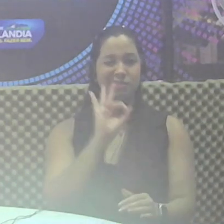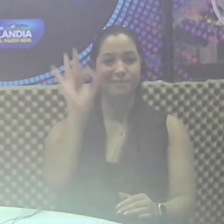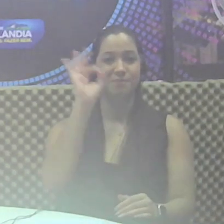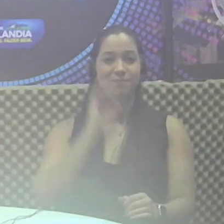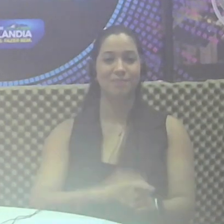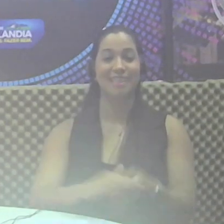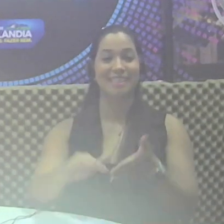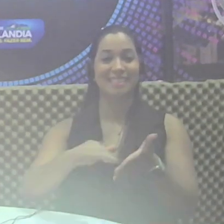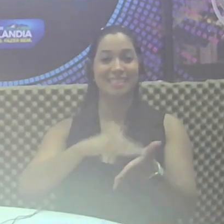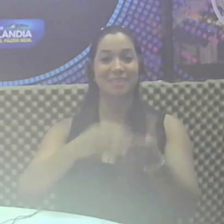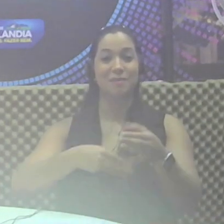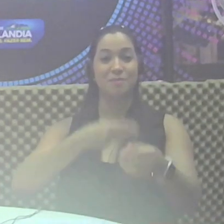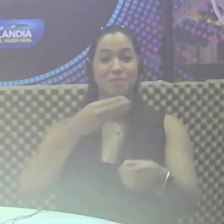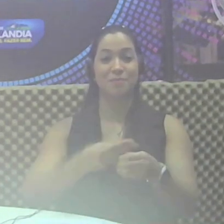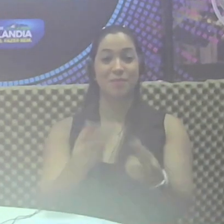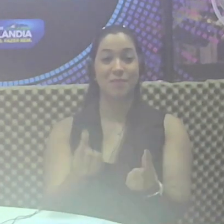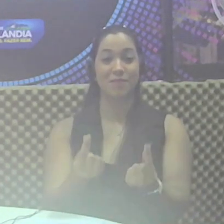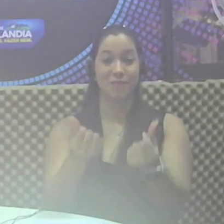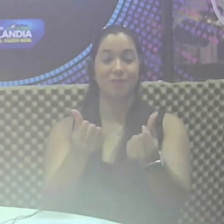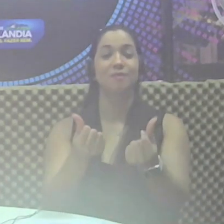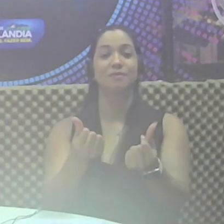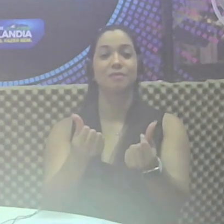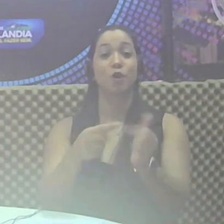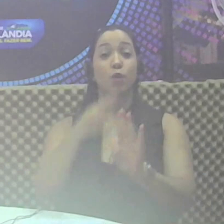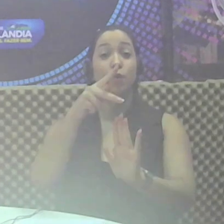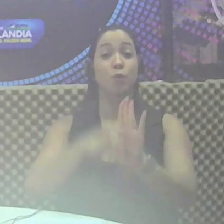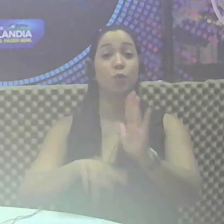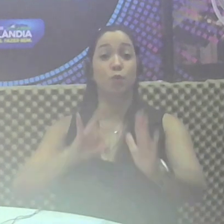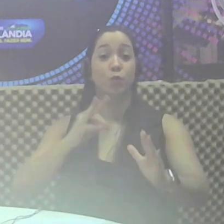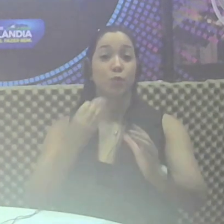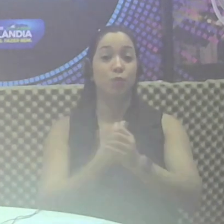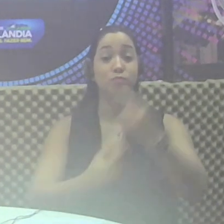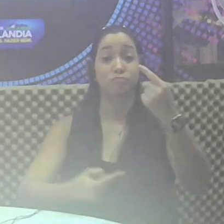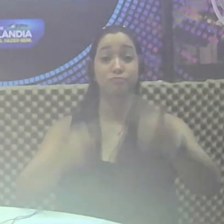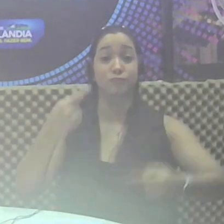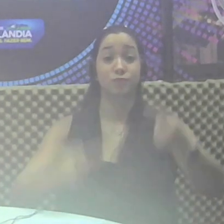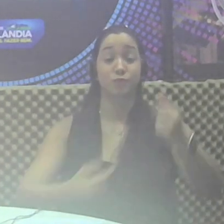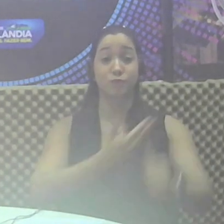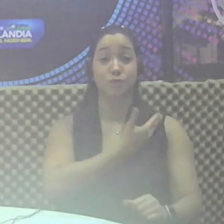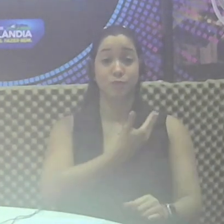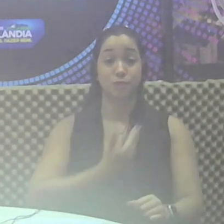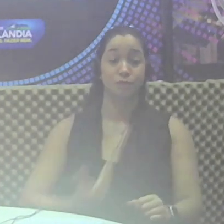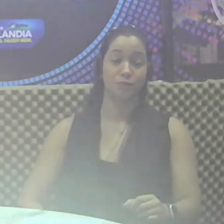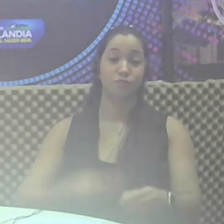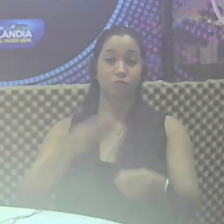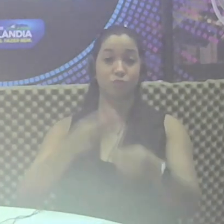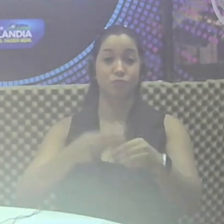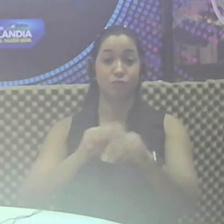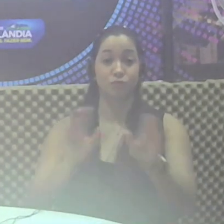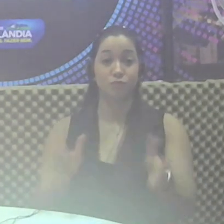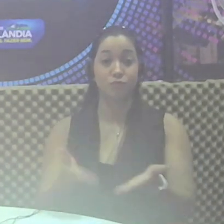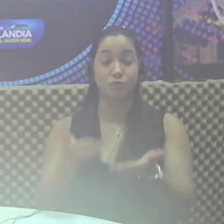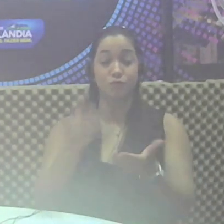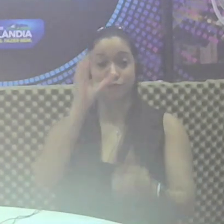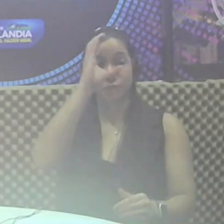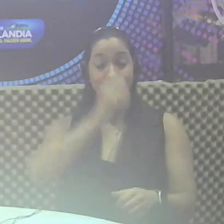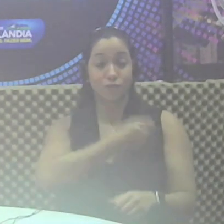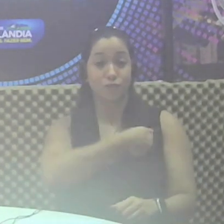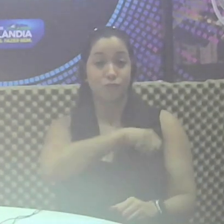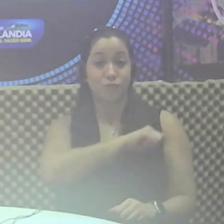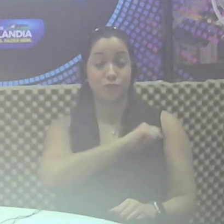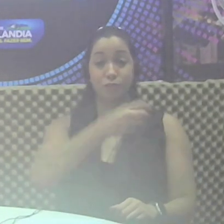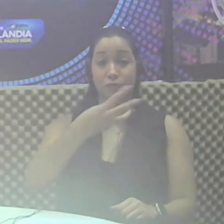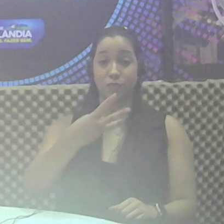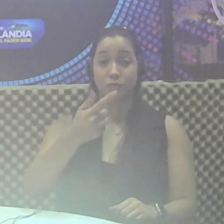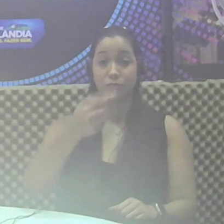meio da Secretaria Municipal de Finanças, o programa integra a Política Municipal de Estímulo à Cidadania Fiscal e premia